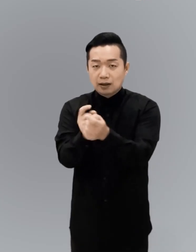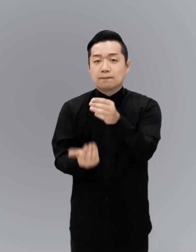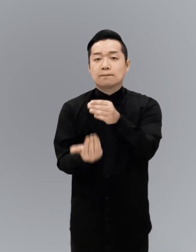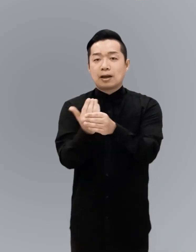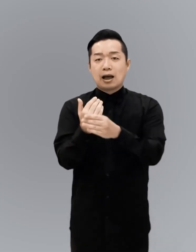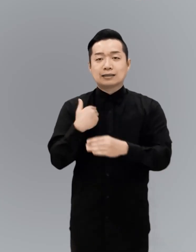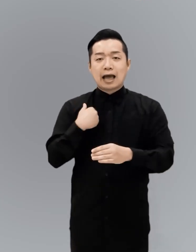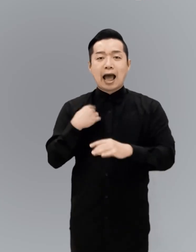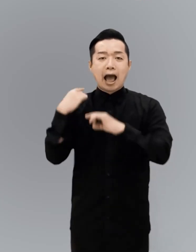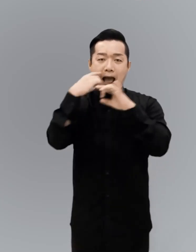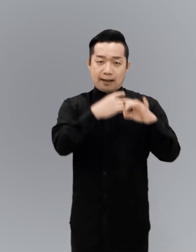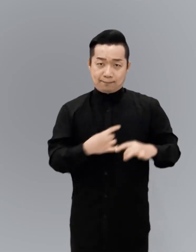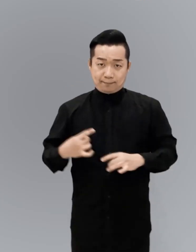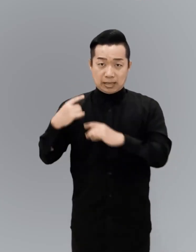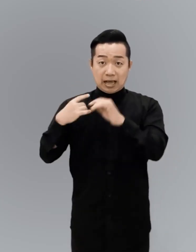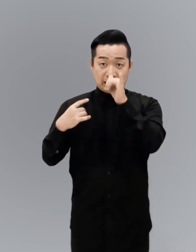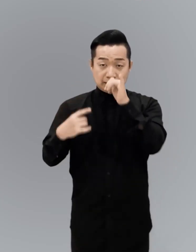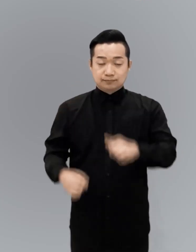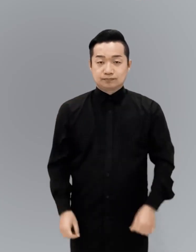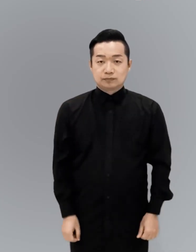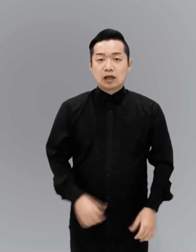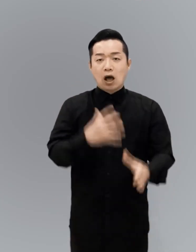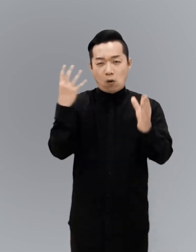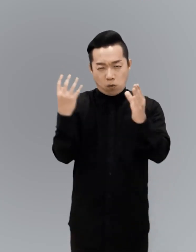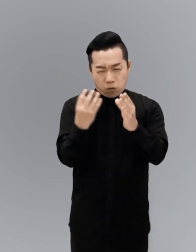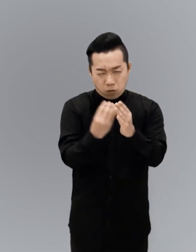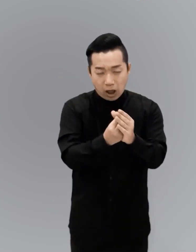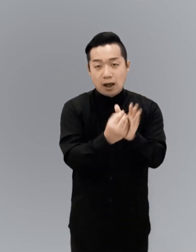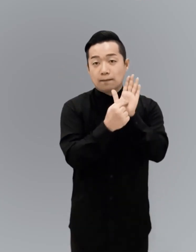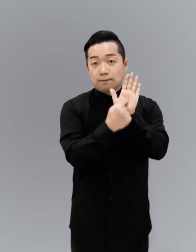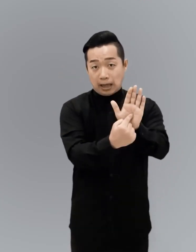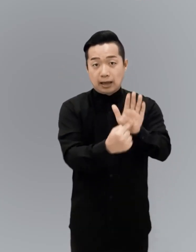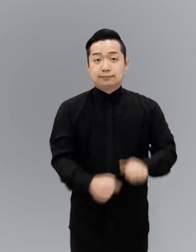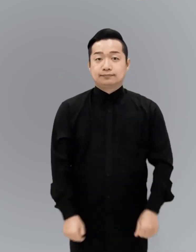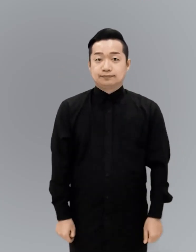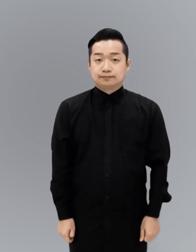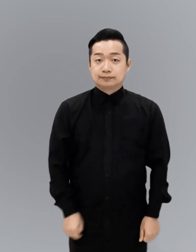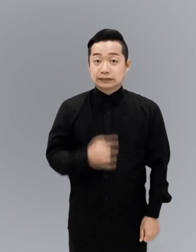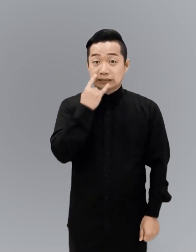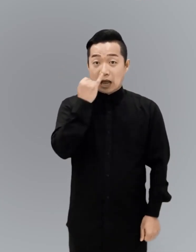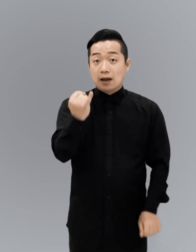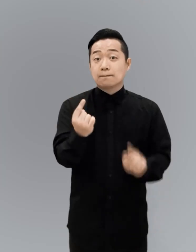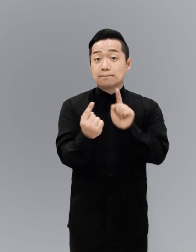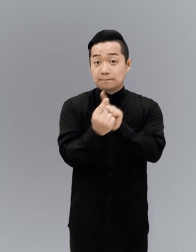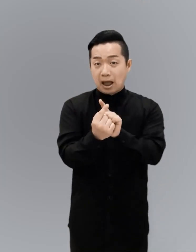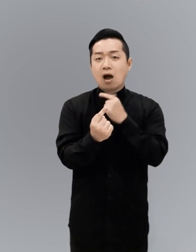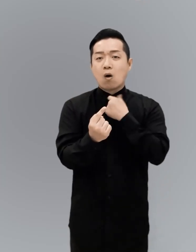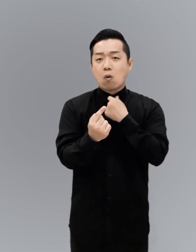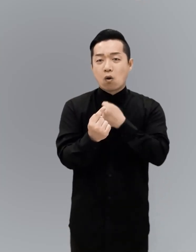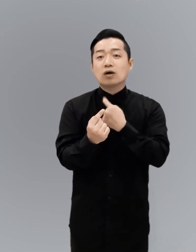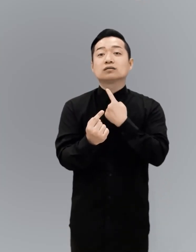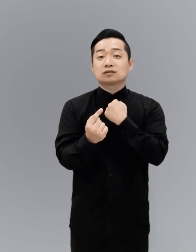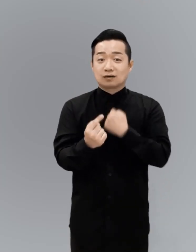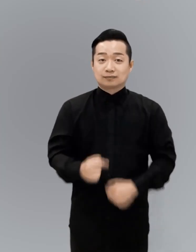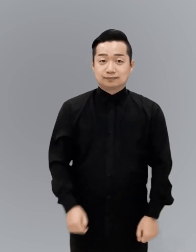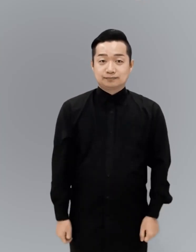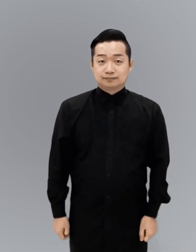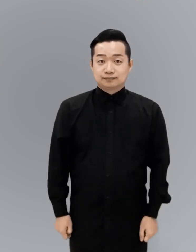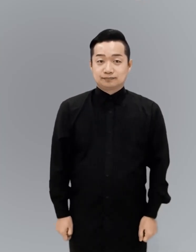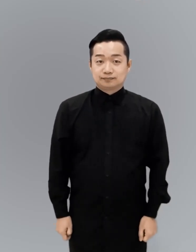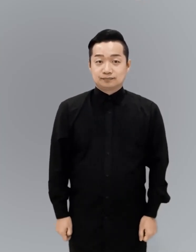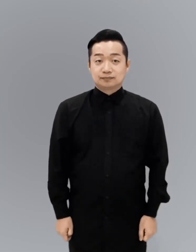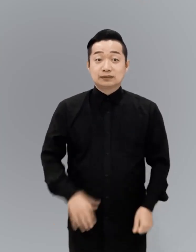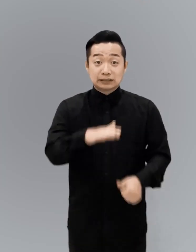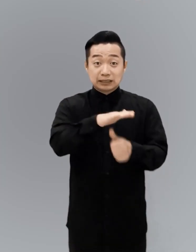나오는 그런 감각들이 있어요. 그 감각들이 온전히 다 발휘돼서 엄마랑 만나기를 바랬었기